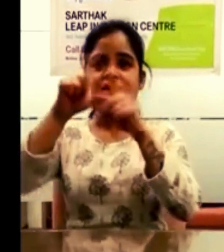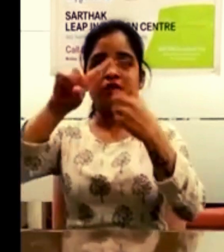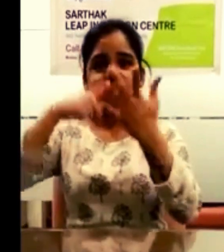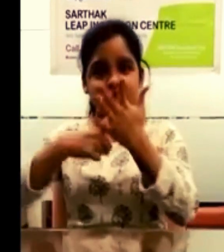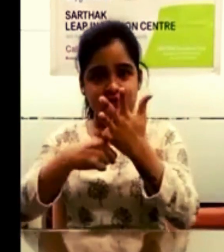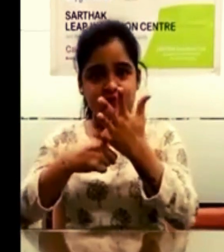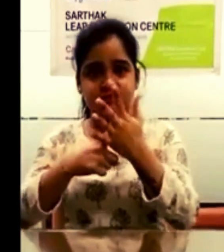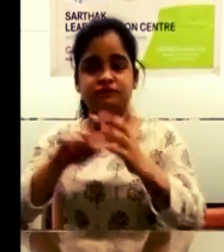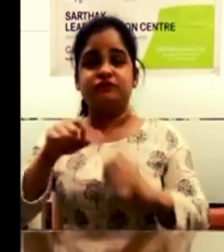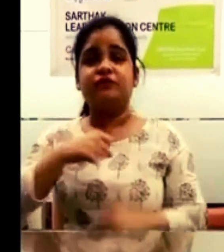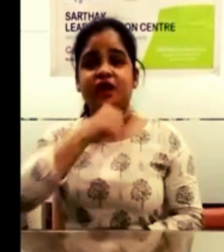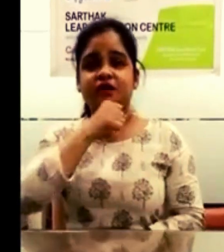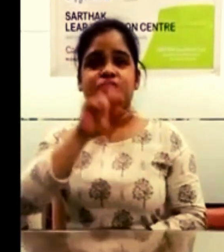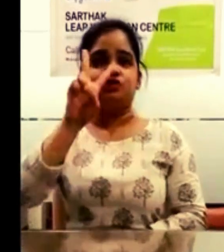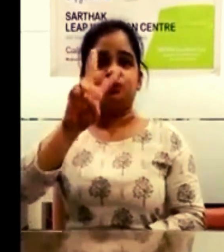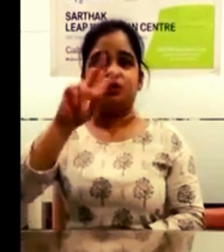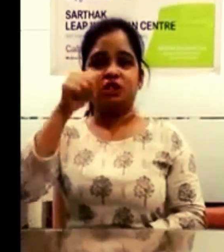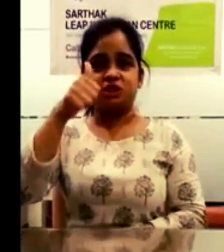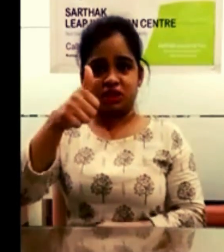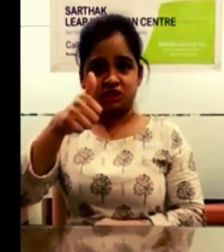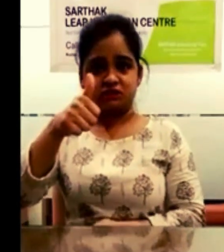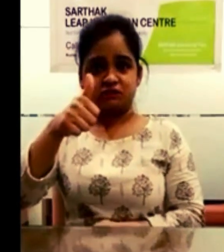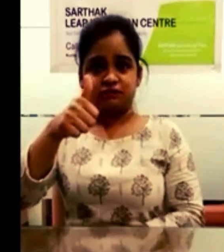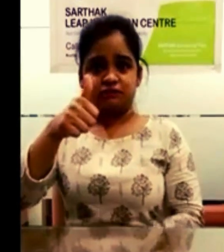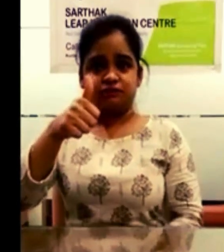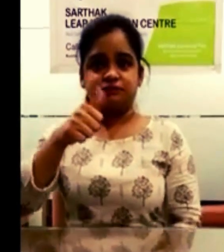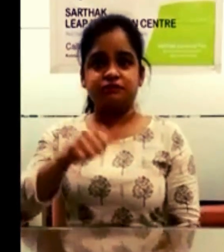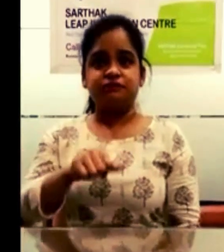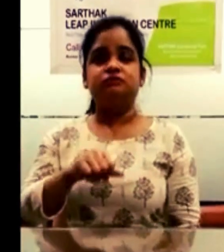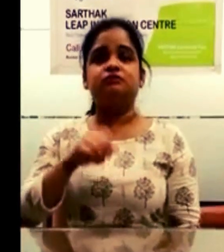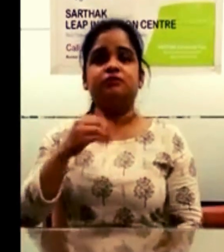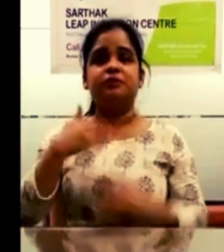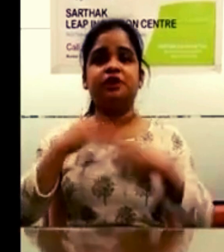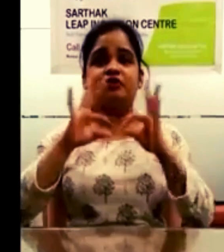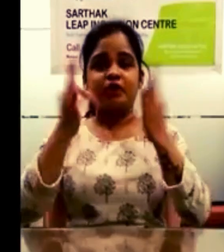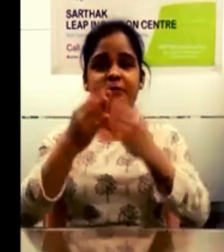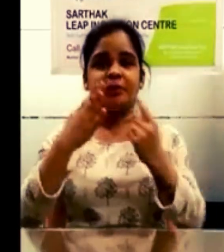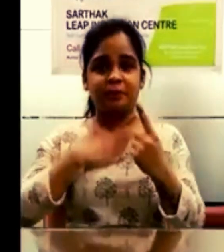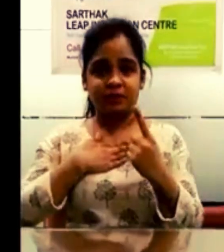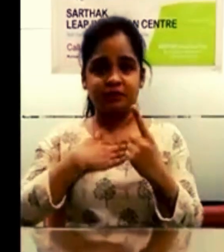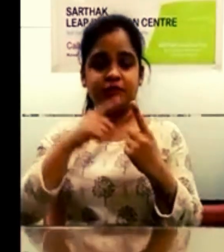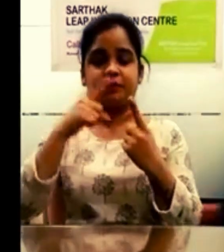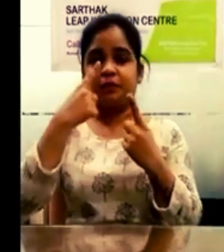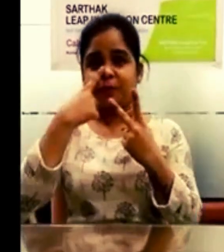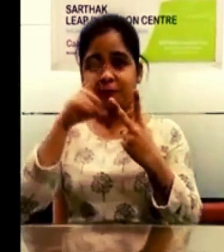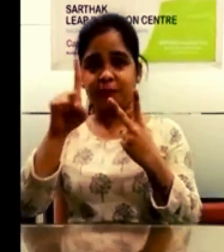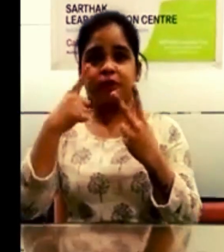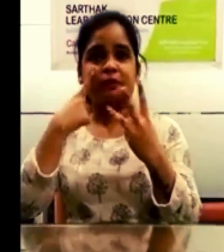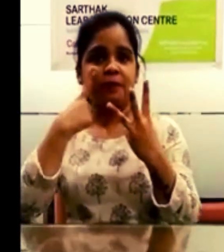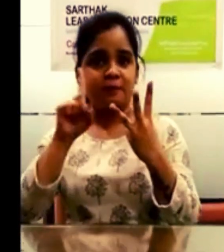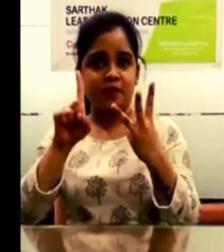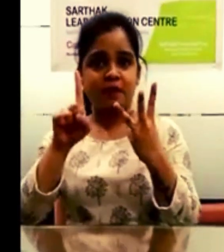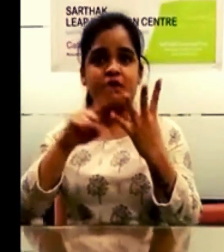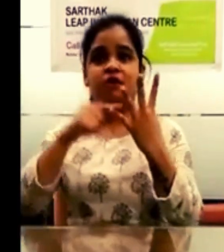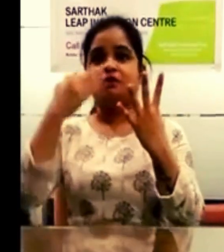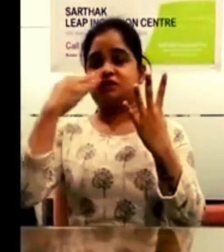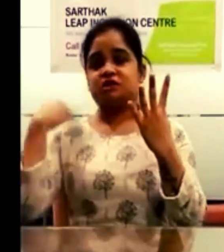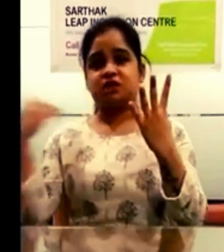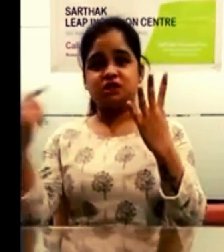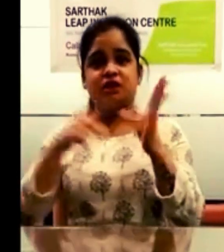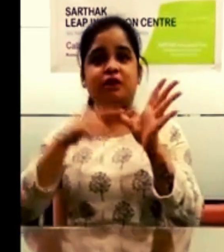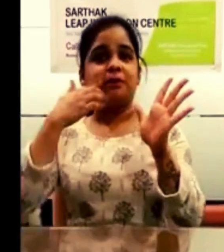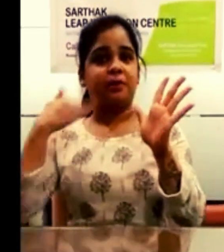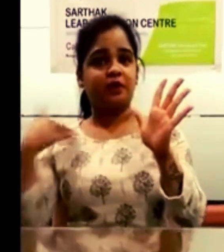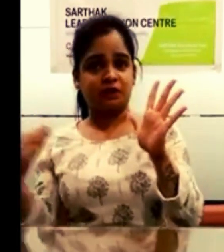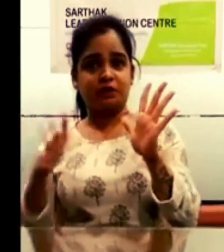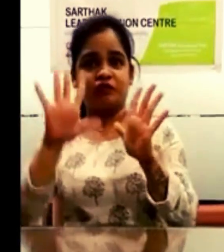मैं भाईंदर में रहती हूँ। मैं 26 ईयर की हूँ। मेरे फैमिली में